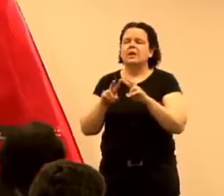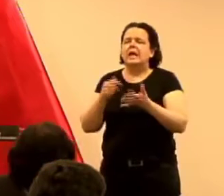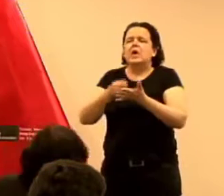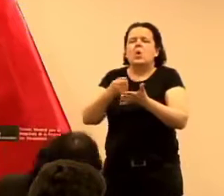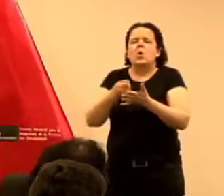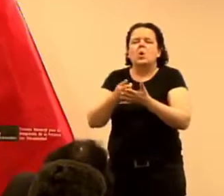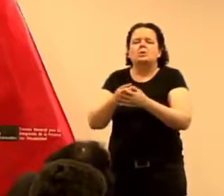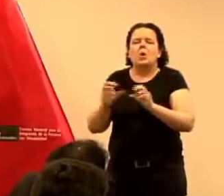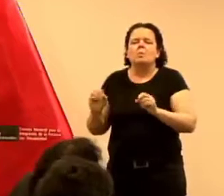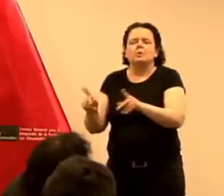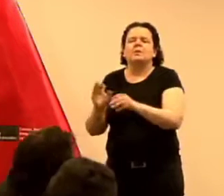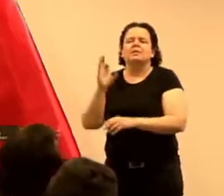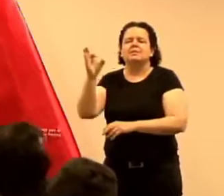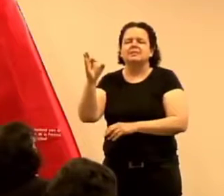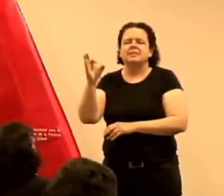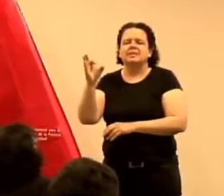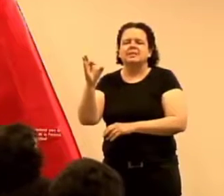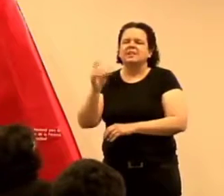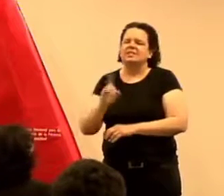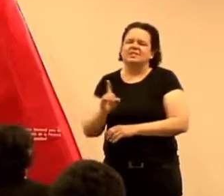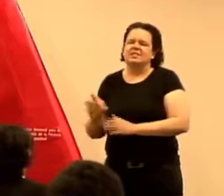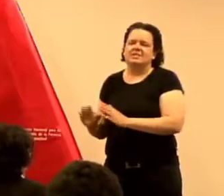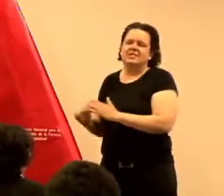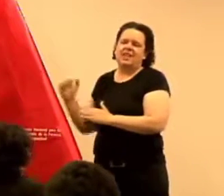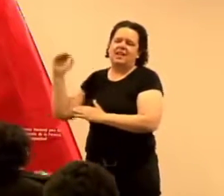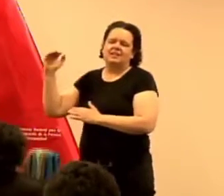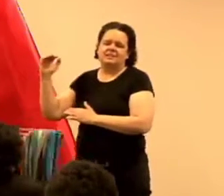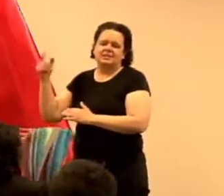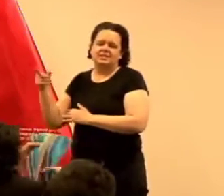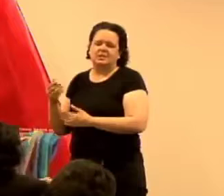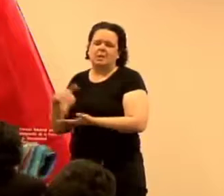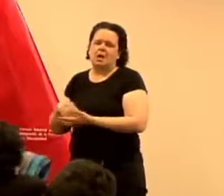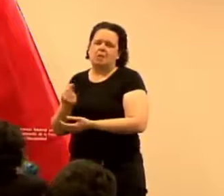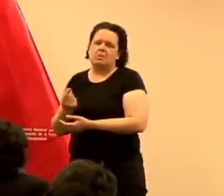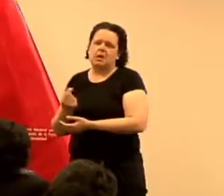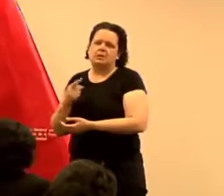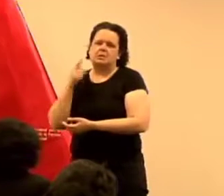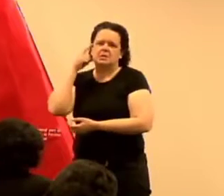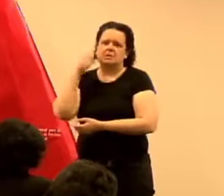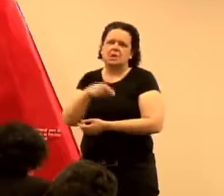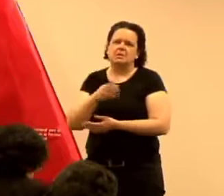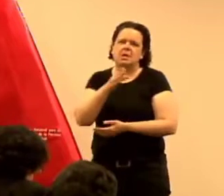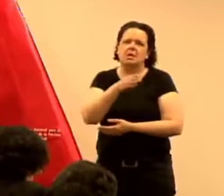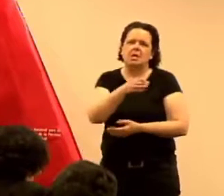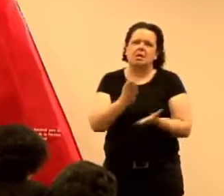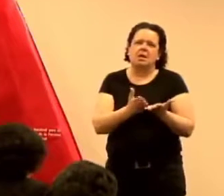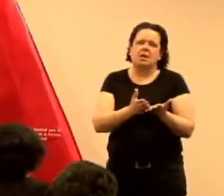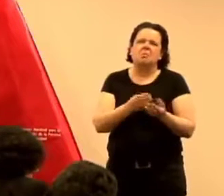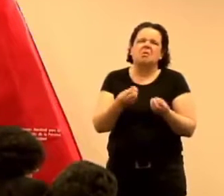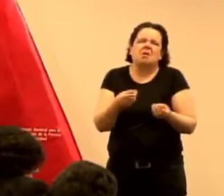mandar al niño a la escuela no es tan alto y por entonces prefieren no hacer esto. Y eso es